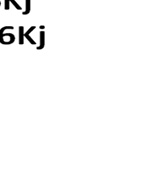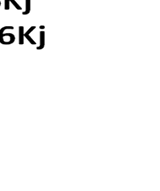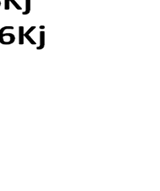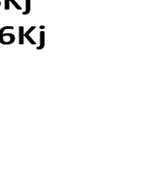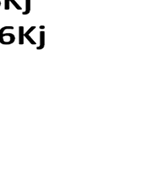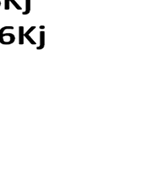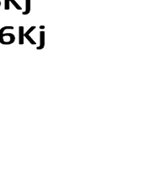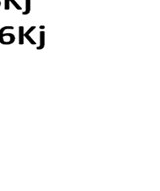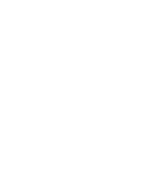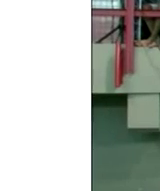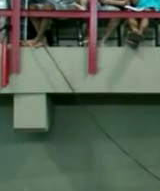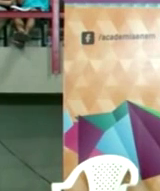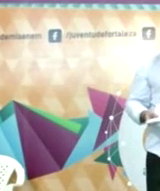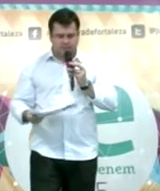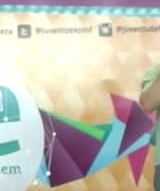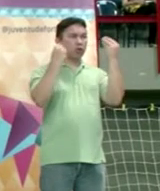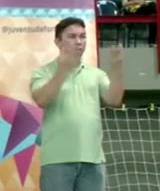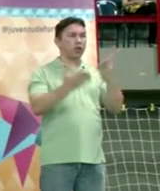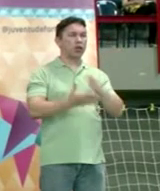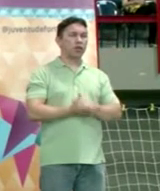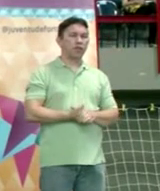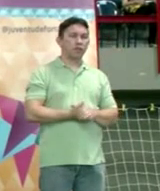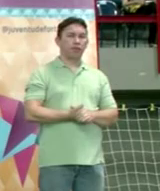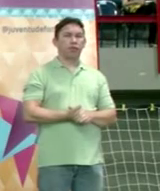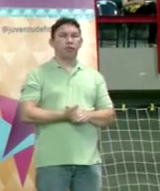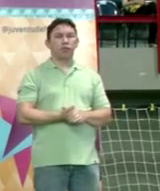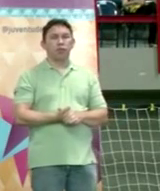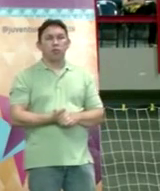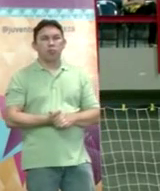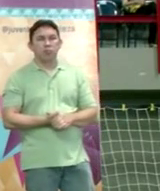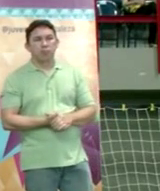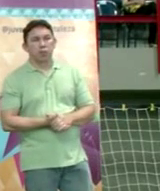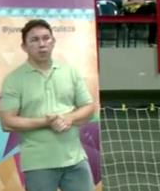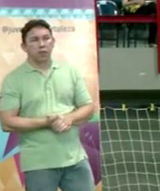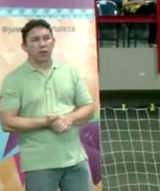acordo com a tabela que ele vai te fornecendo.